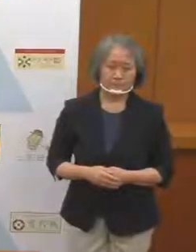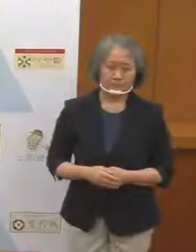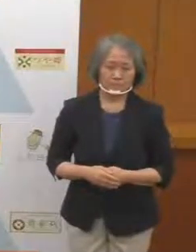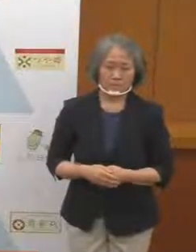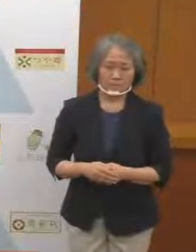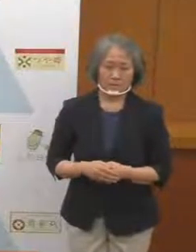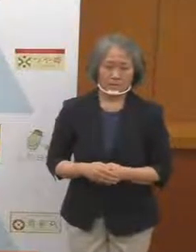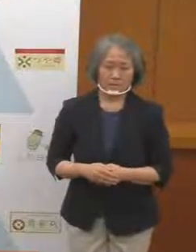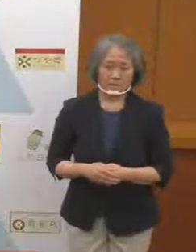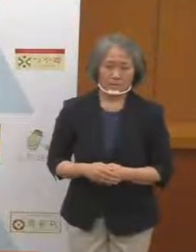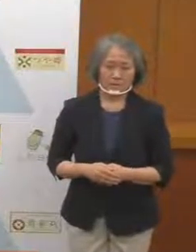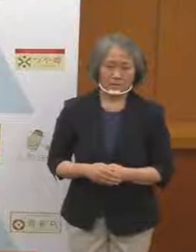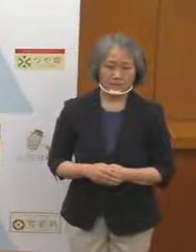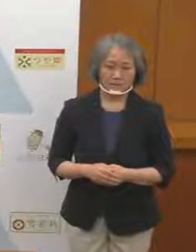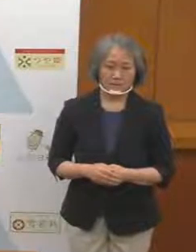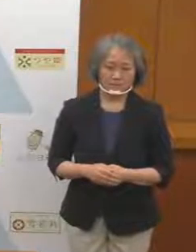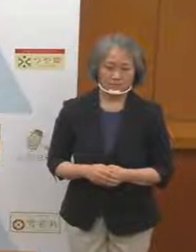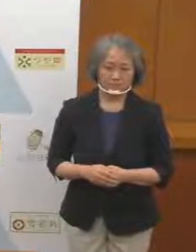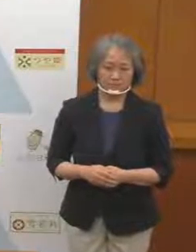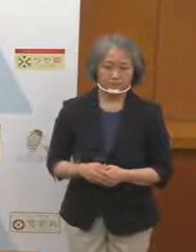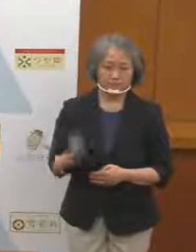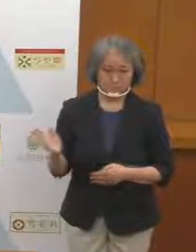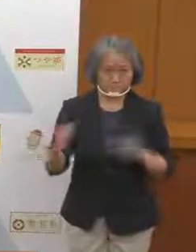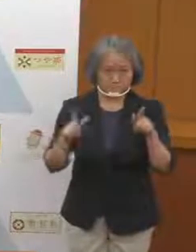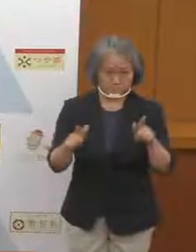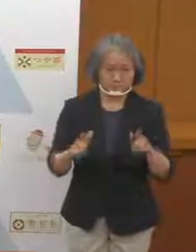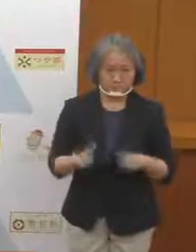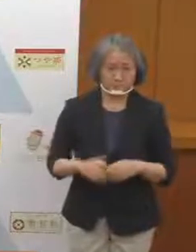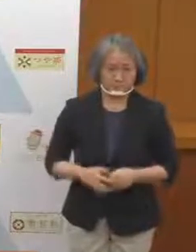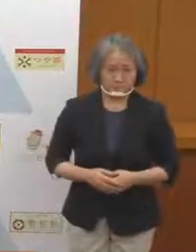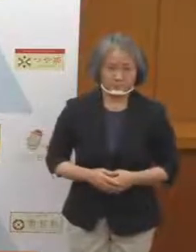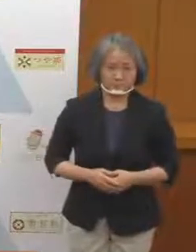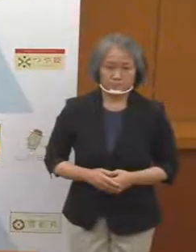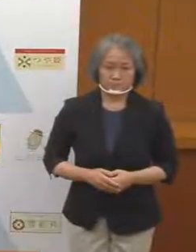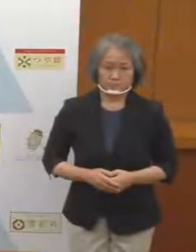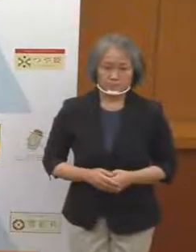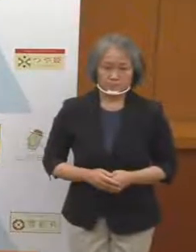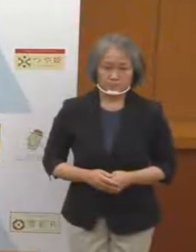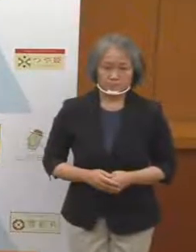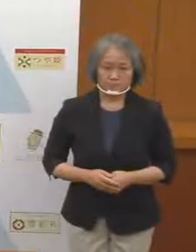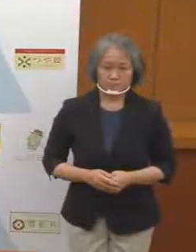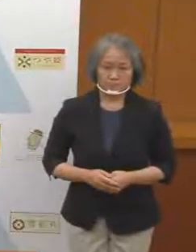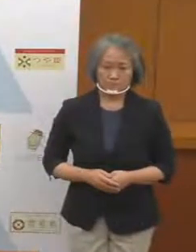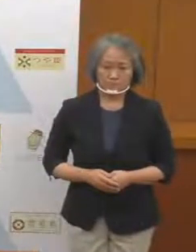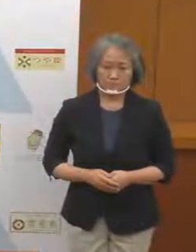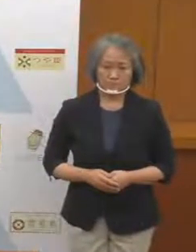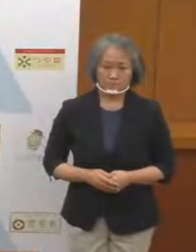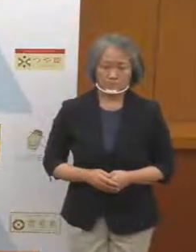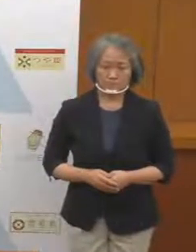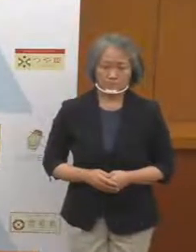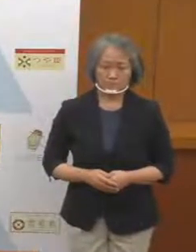もちろんありますでしょうかはいわかりましたイェイとはい